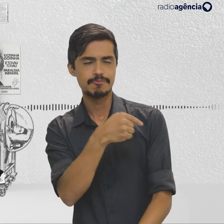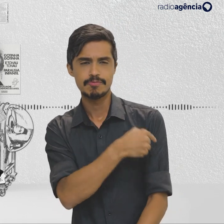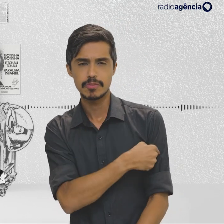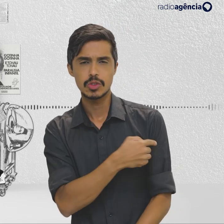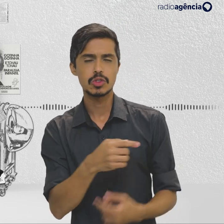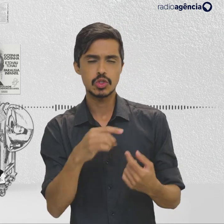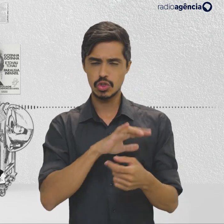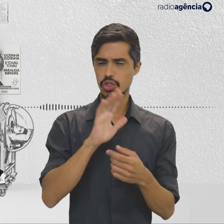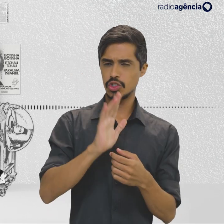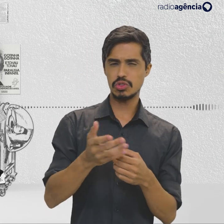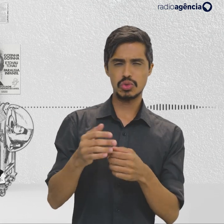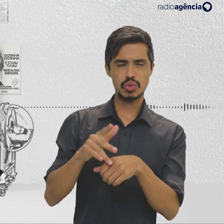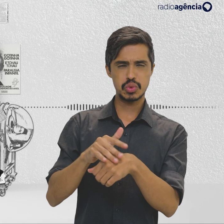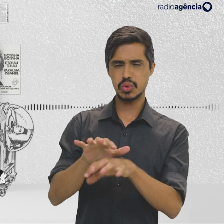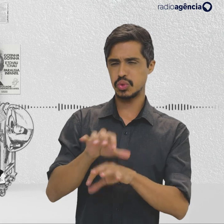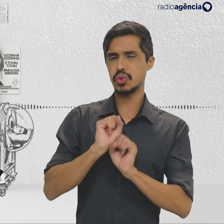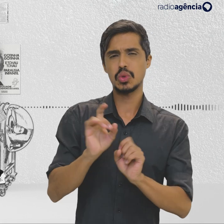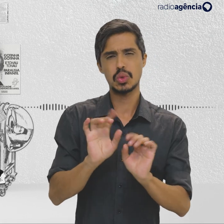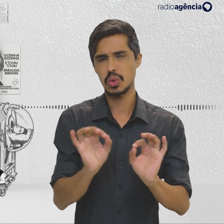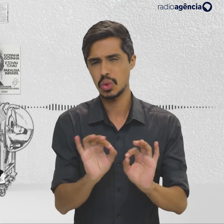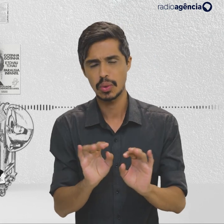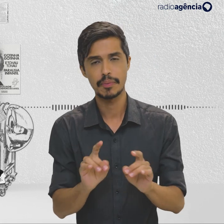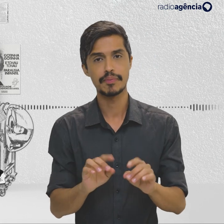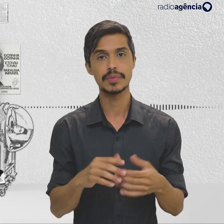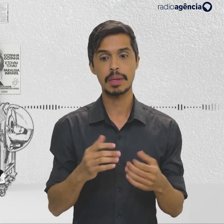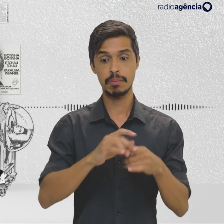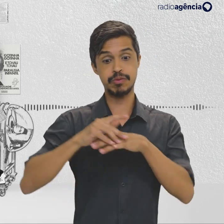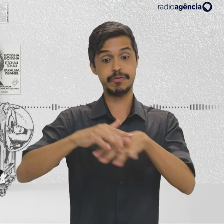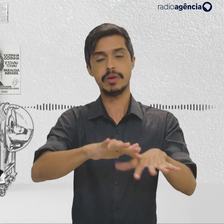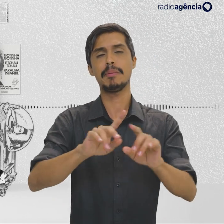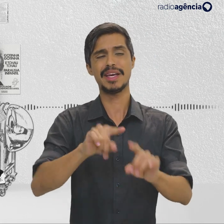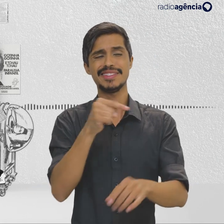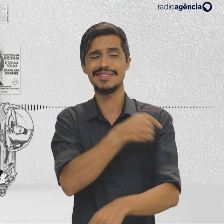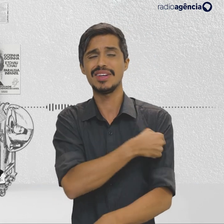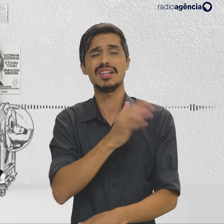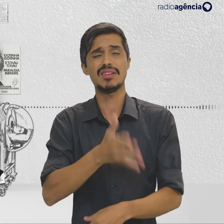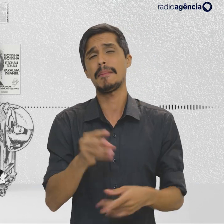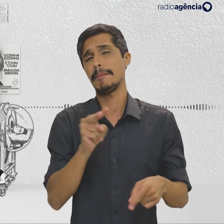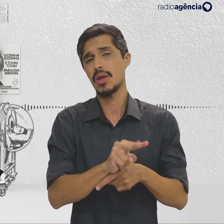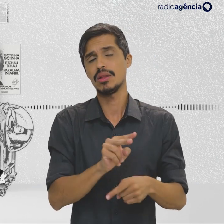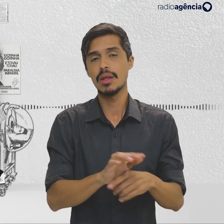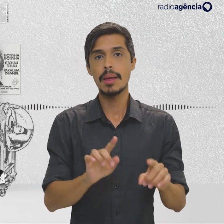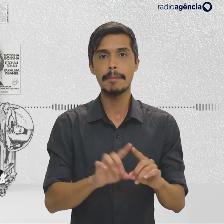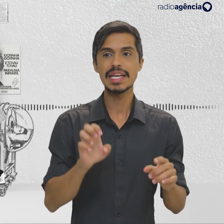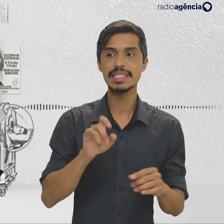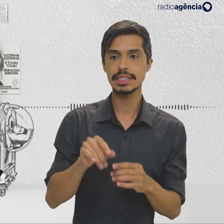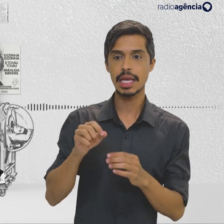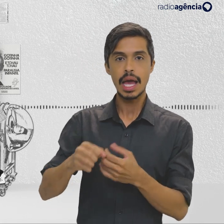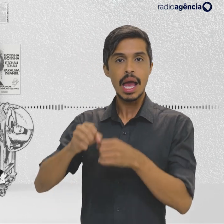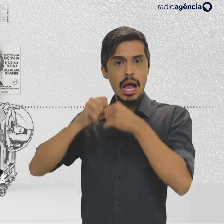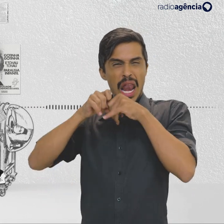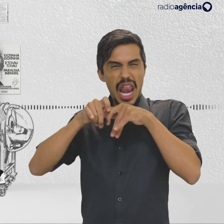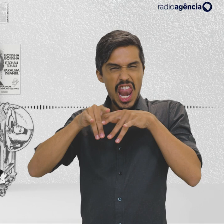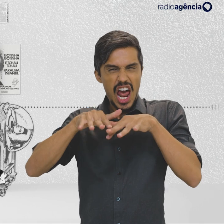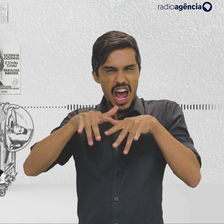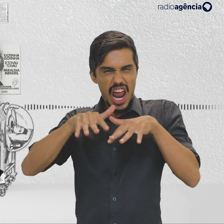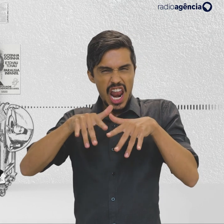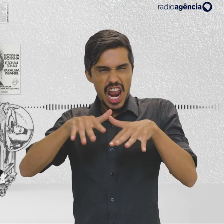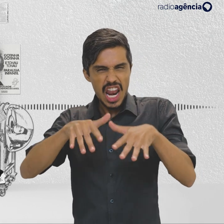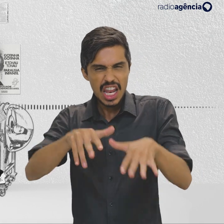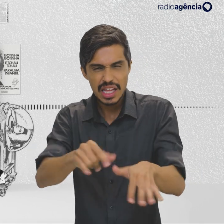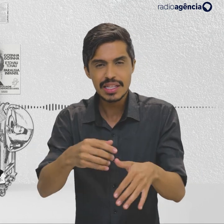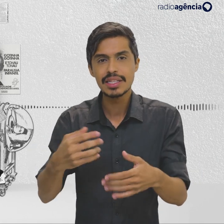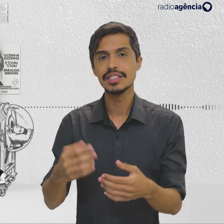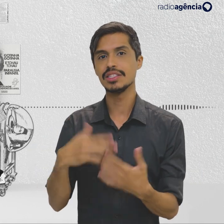por uma doença mesmo no meio de um uma pandemia mas apenas quando a vacinação atinge níveis muito altos é que o agente